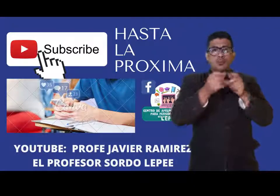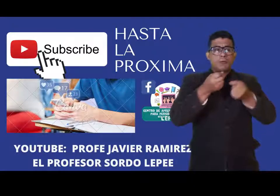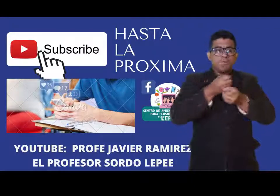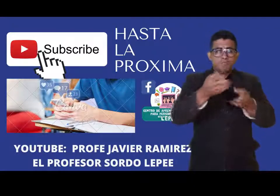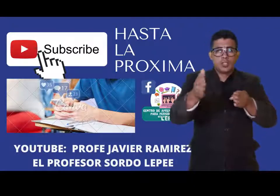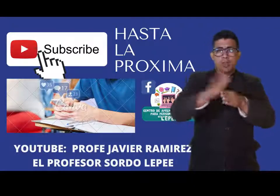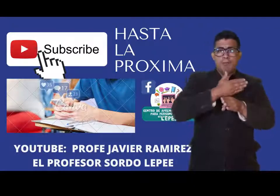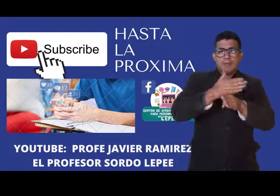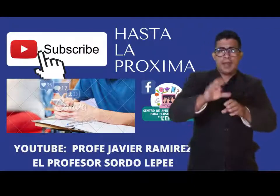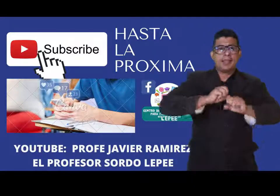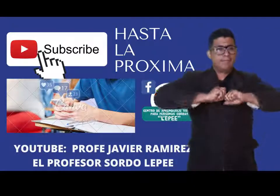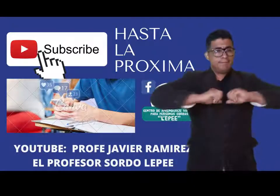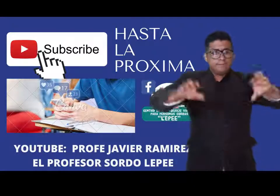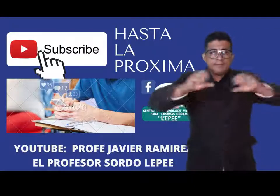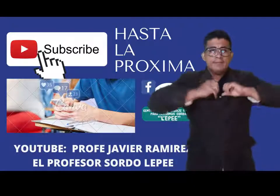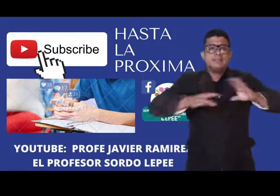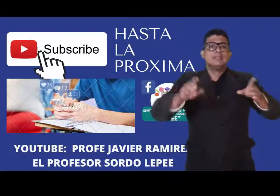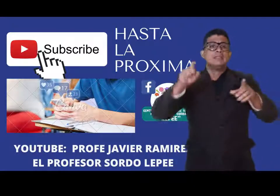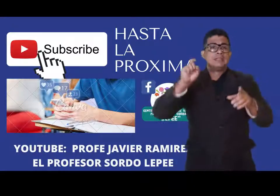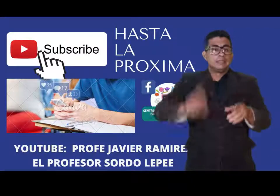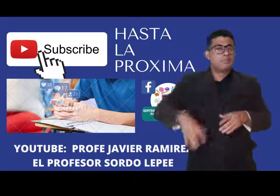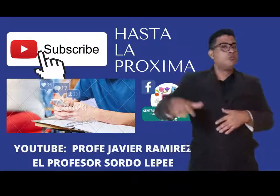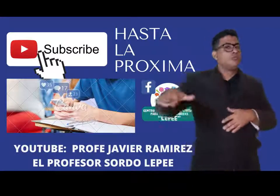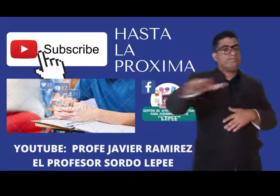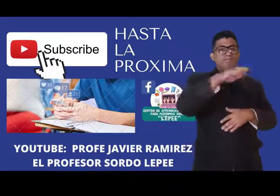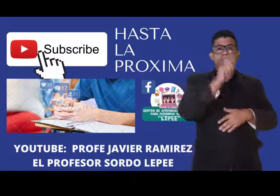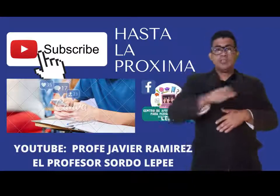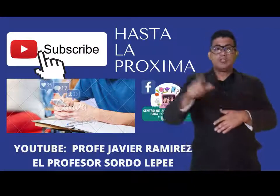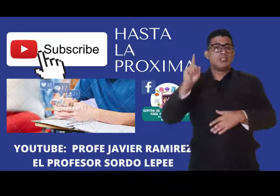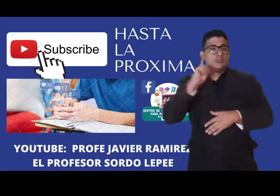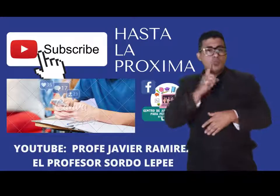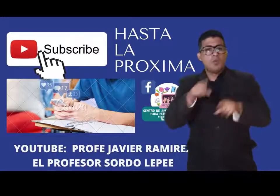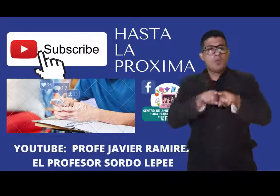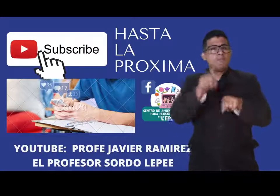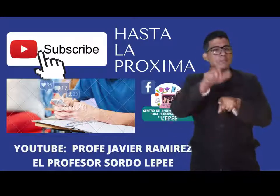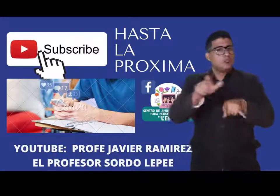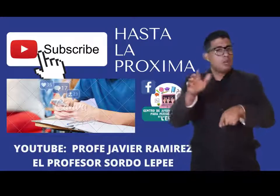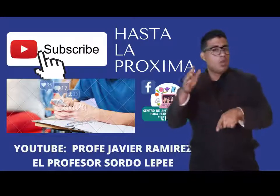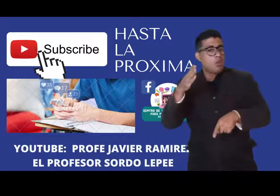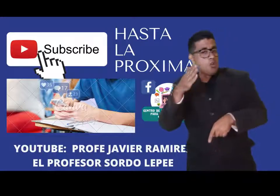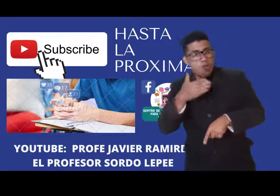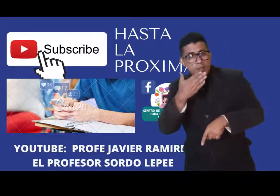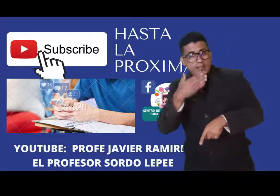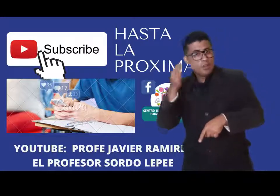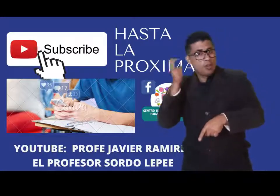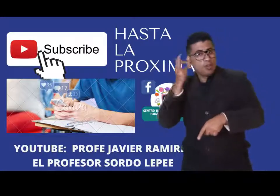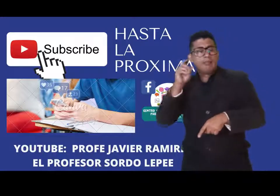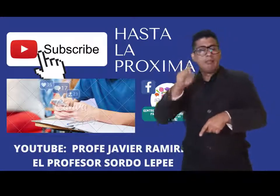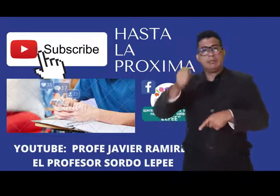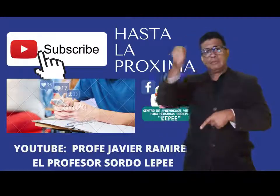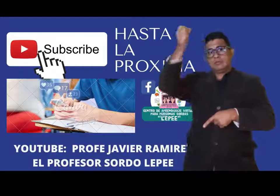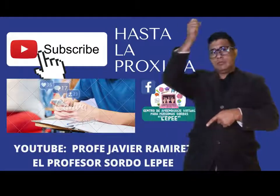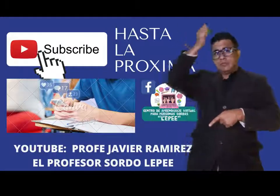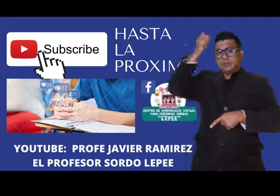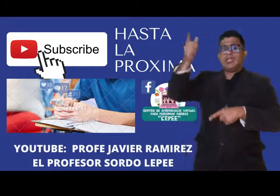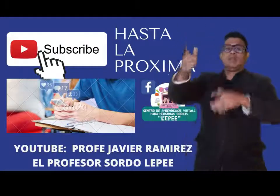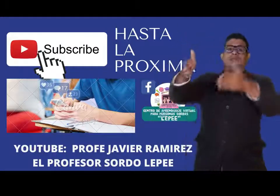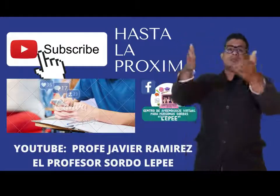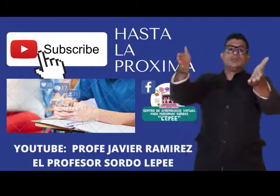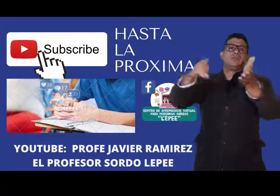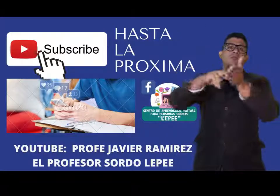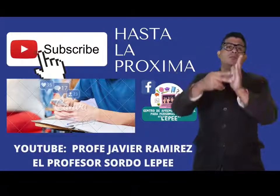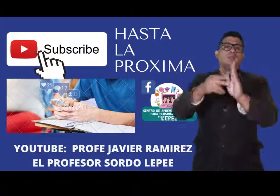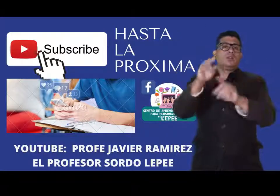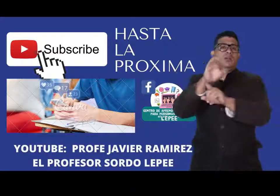puedan conocer al respecto y por tanto compartan esto con sus amigos sordos o con oyentes para que de esa